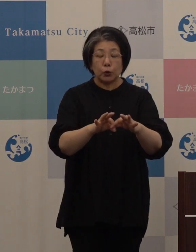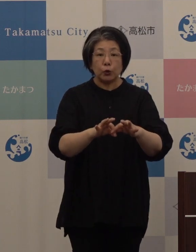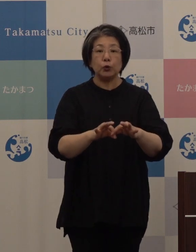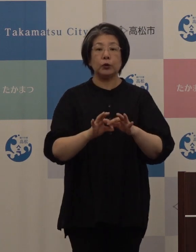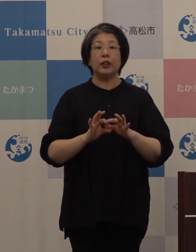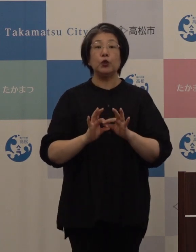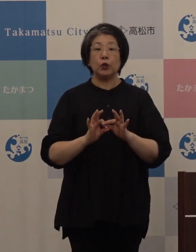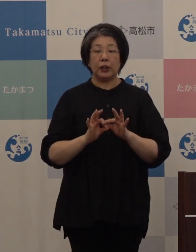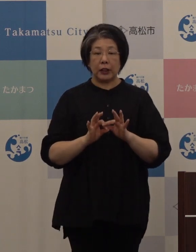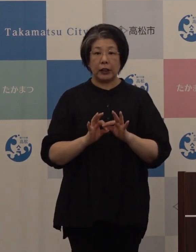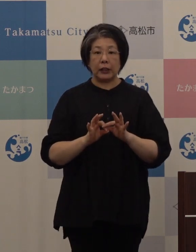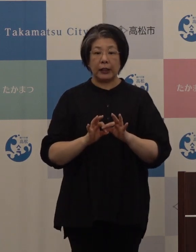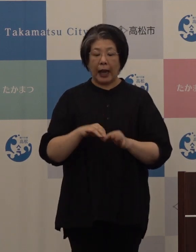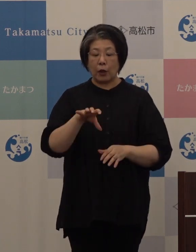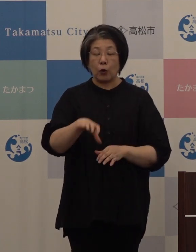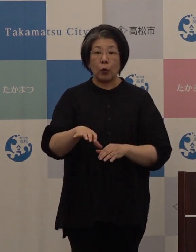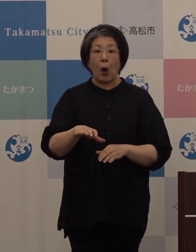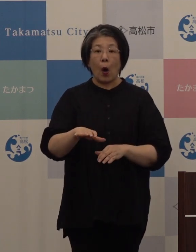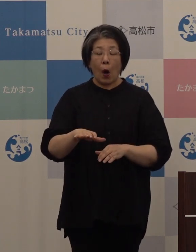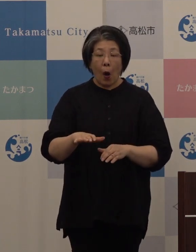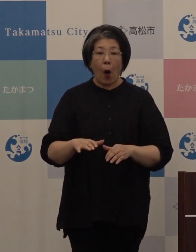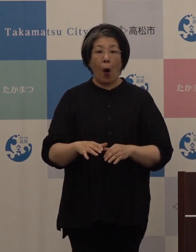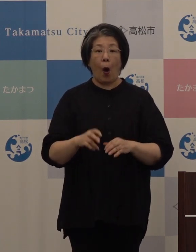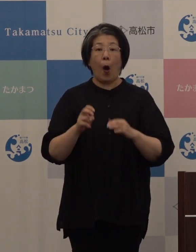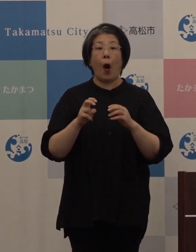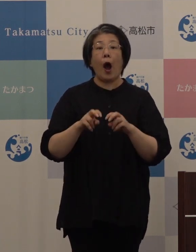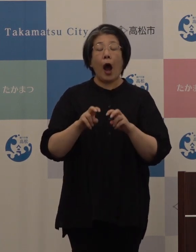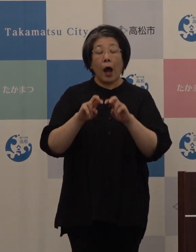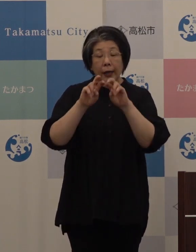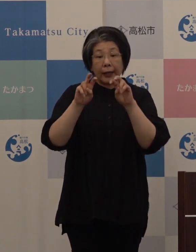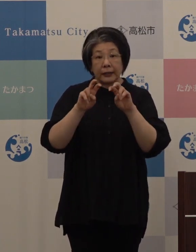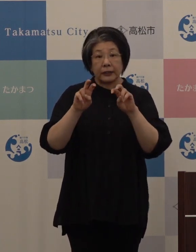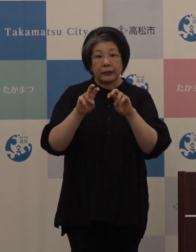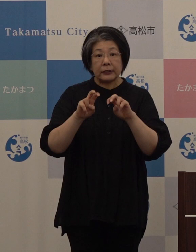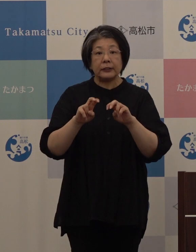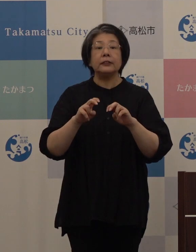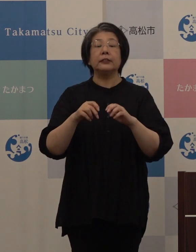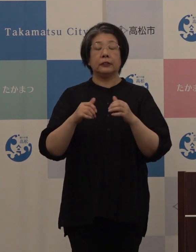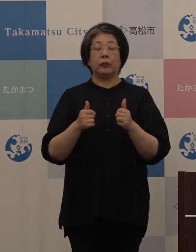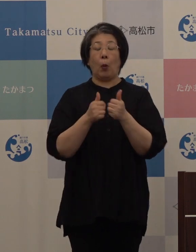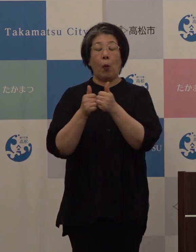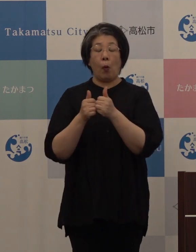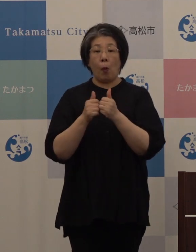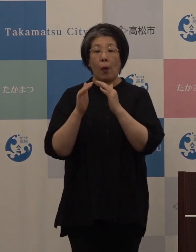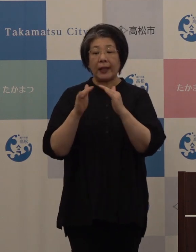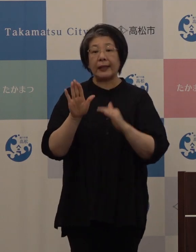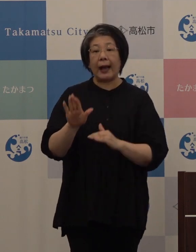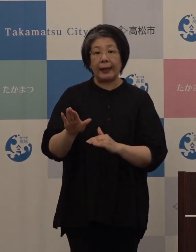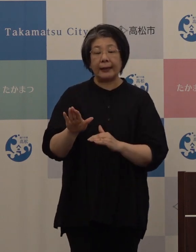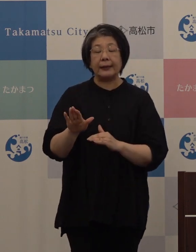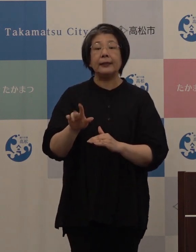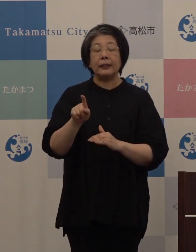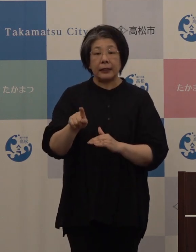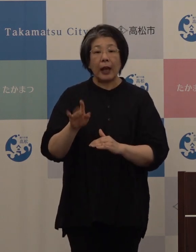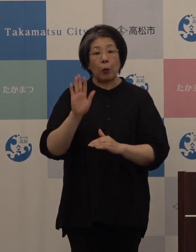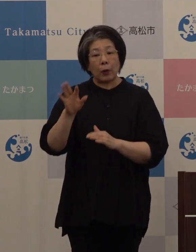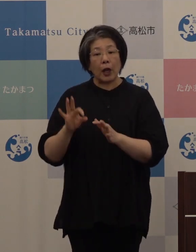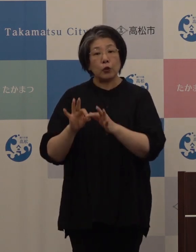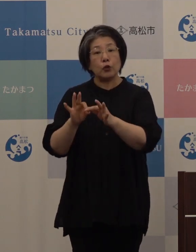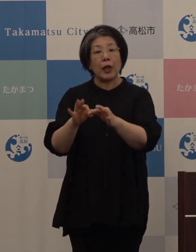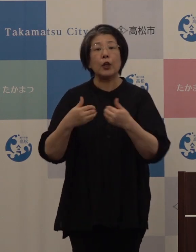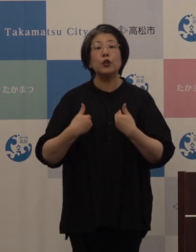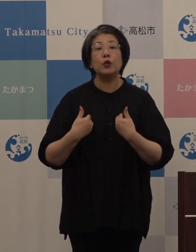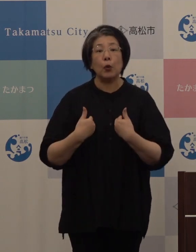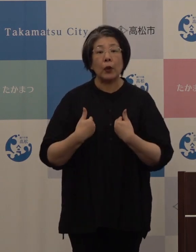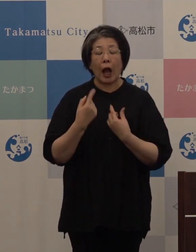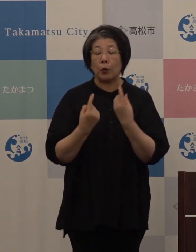して競輪場の在り方検討委員会を作っていただいて、で、存続するのかどうなのか、存続するとしたらどういう考え方がいい